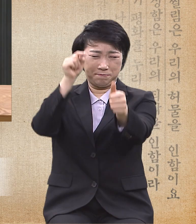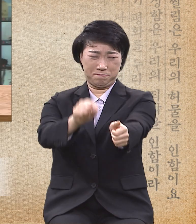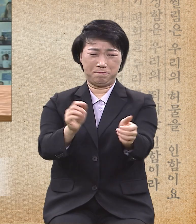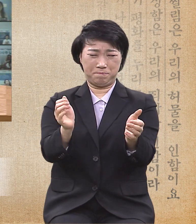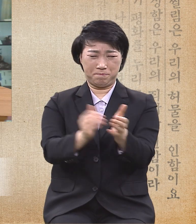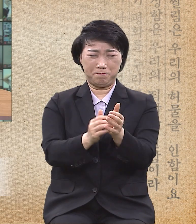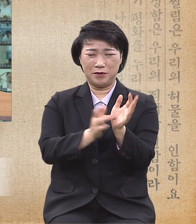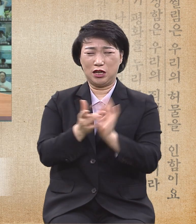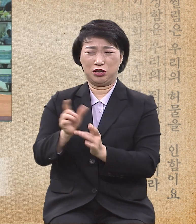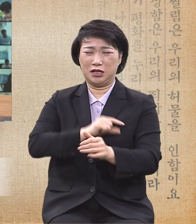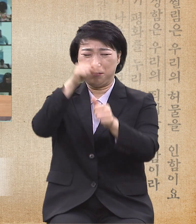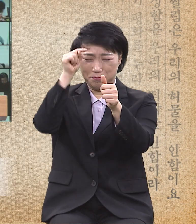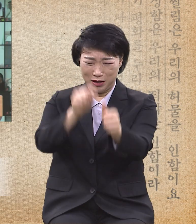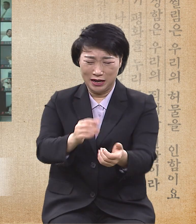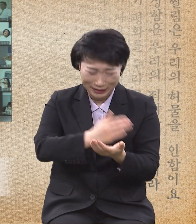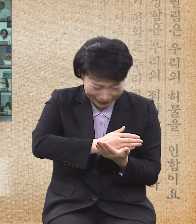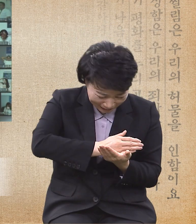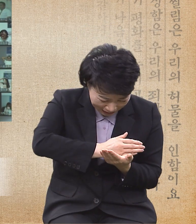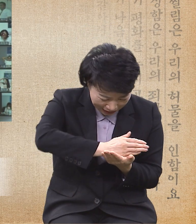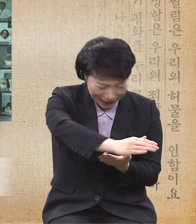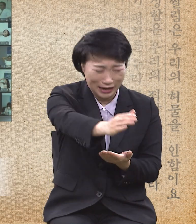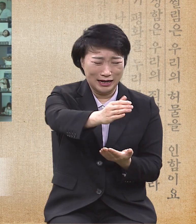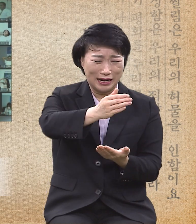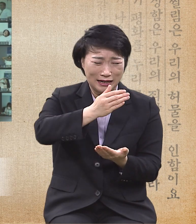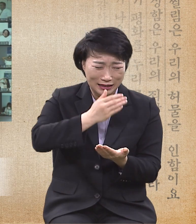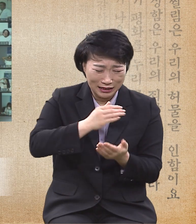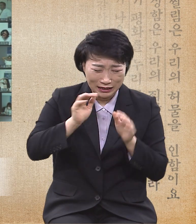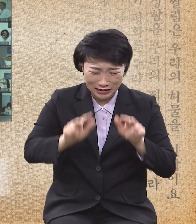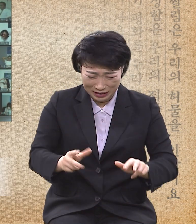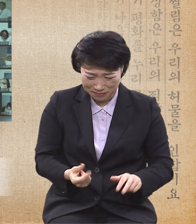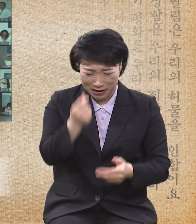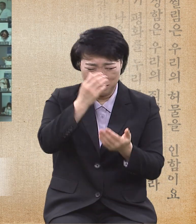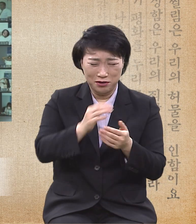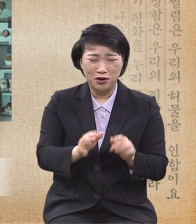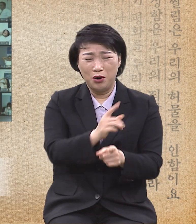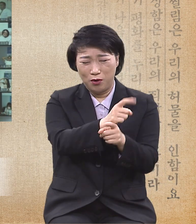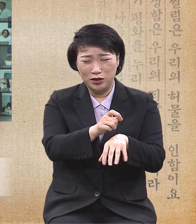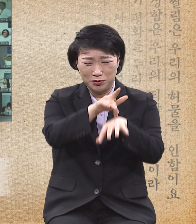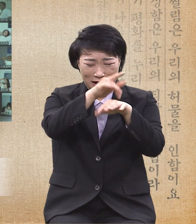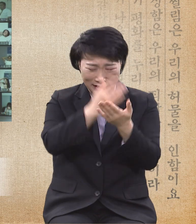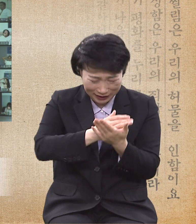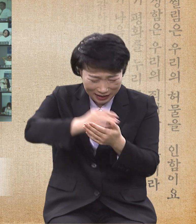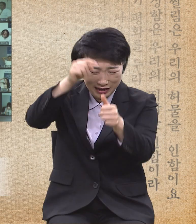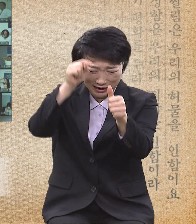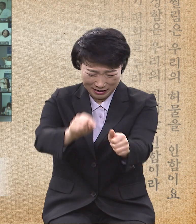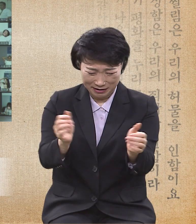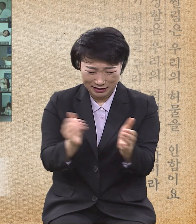떠나갈지어다. 예수로 명하노니 떠나가라. 지금 즉시 원수야